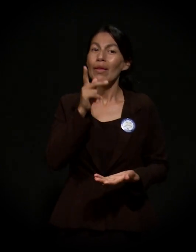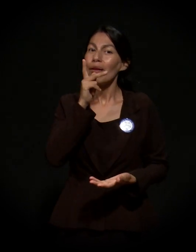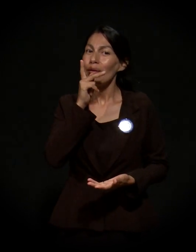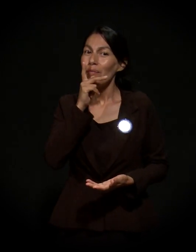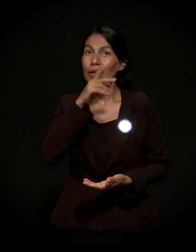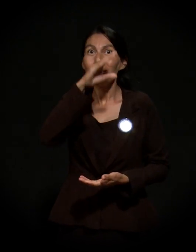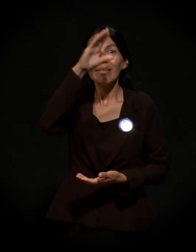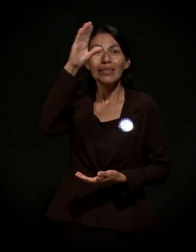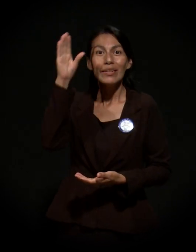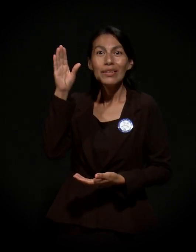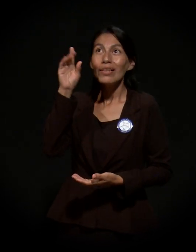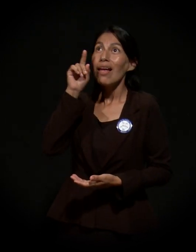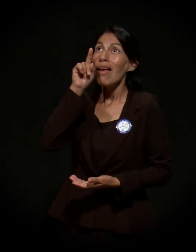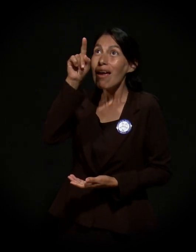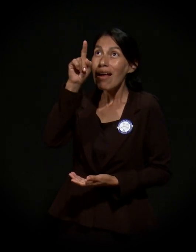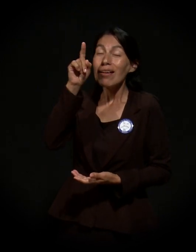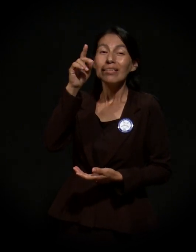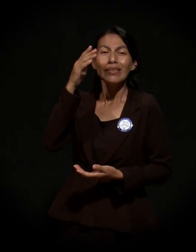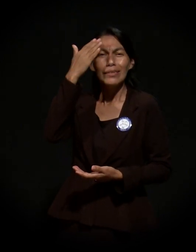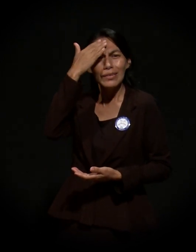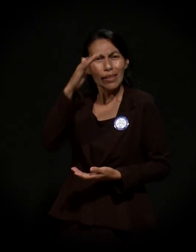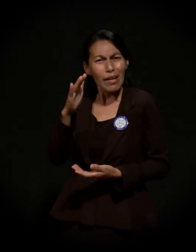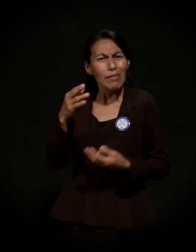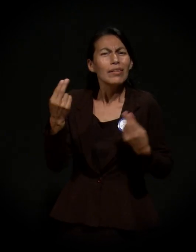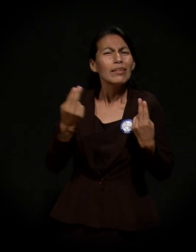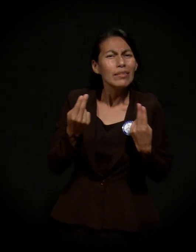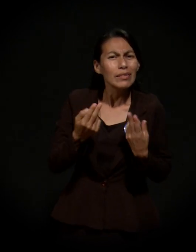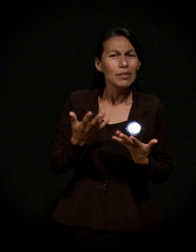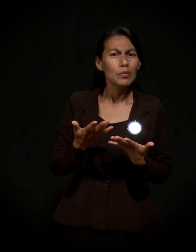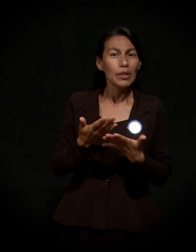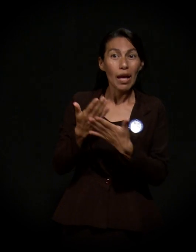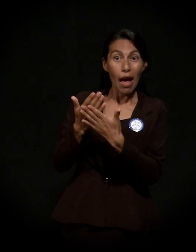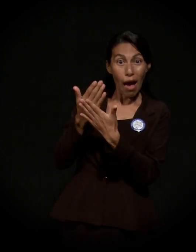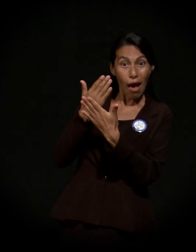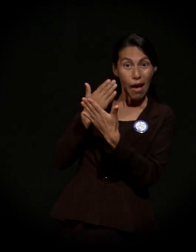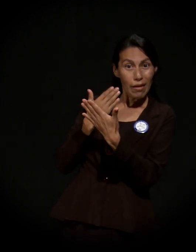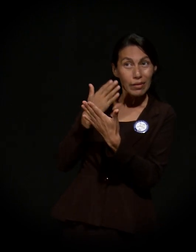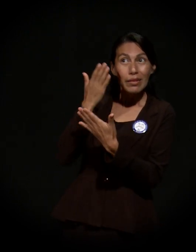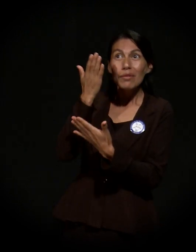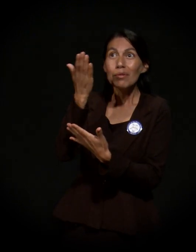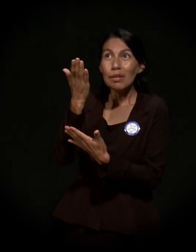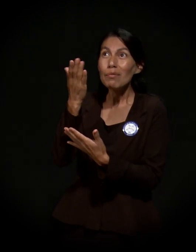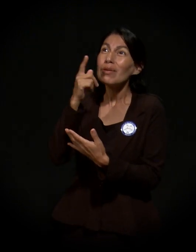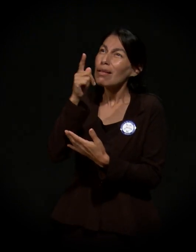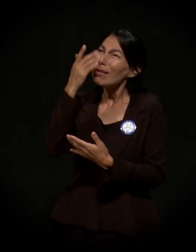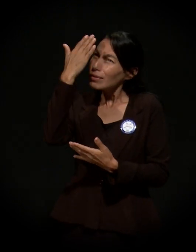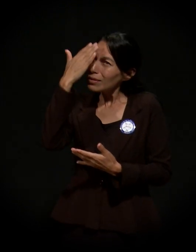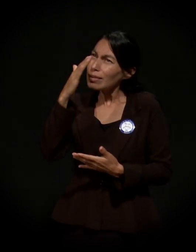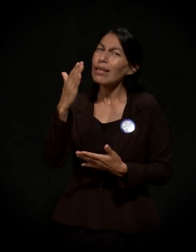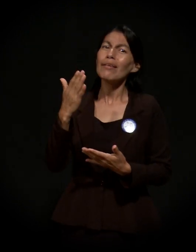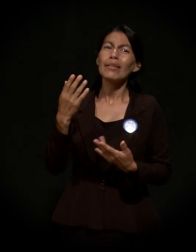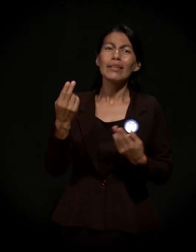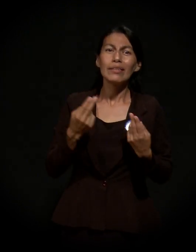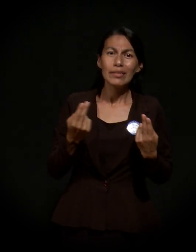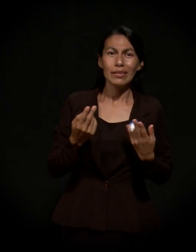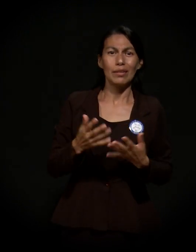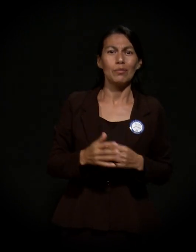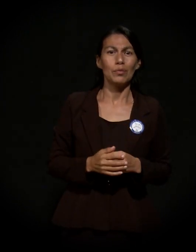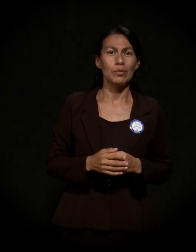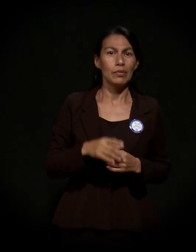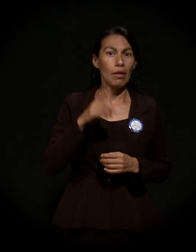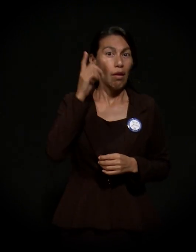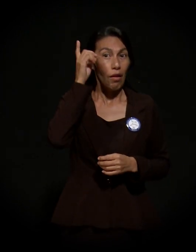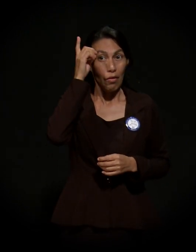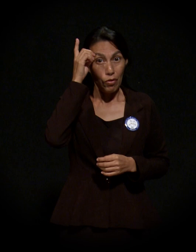lo que necesitamos antes que nosotros se lo pidamos. Dios no es sordo